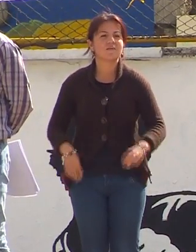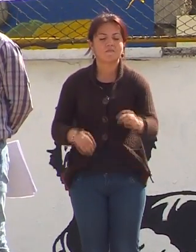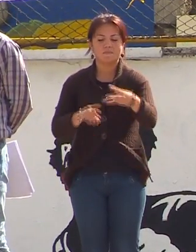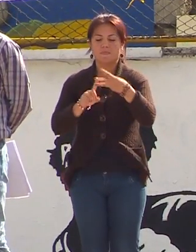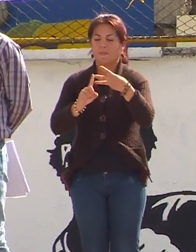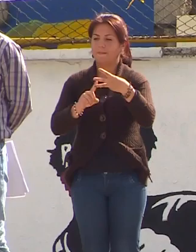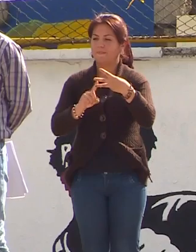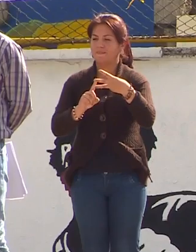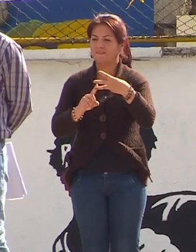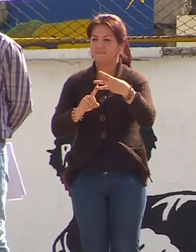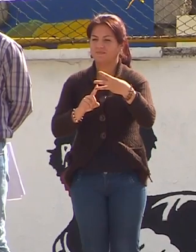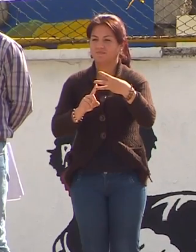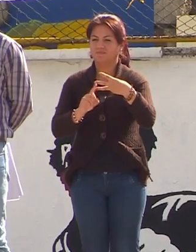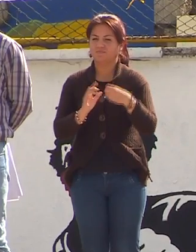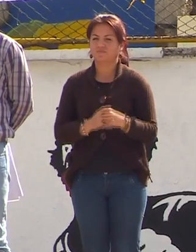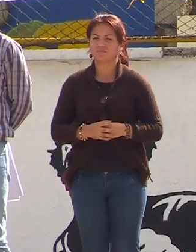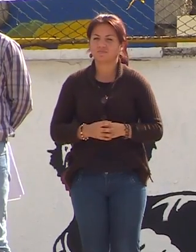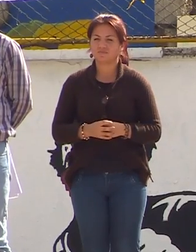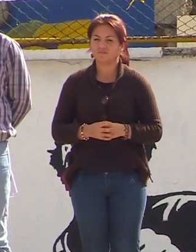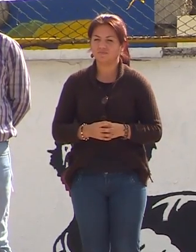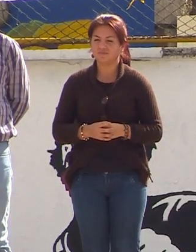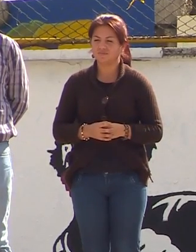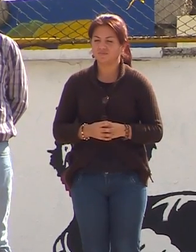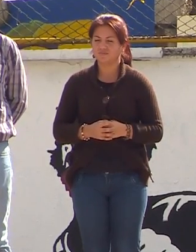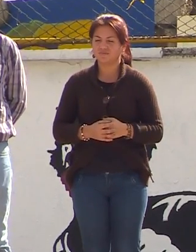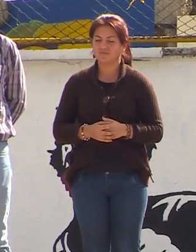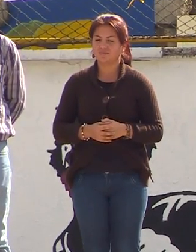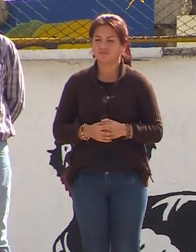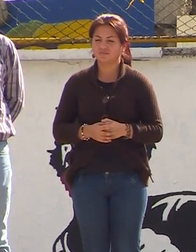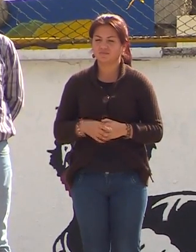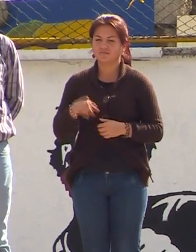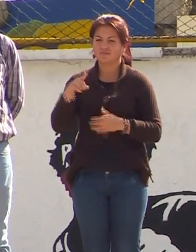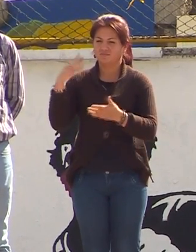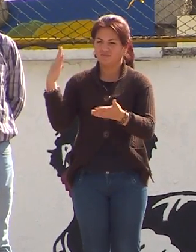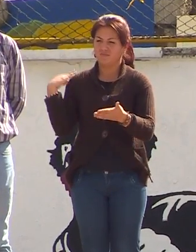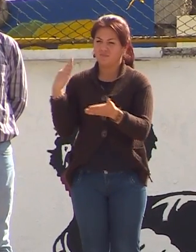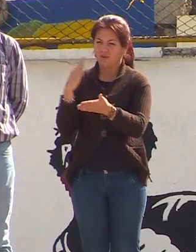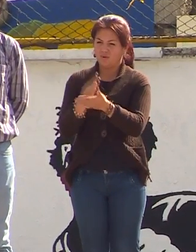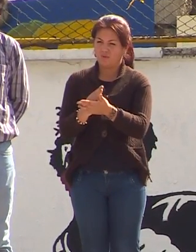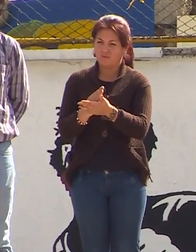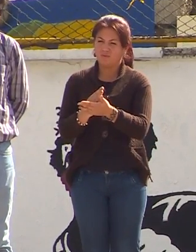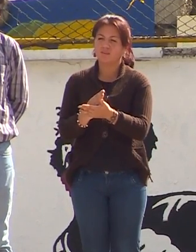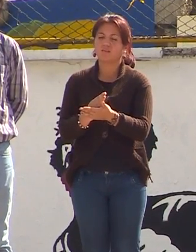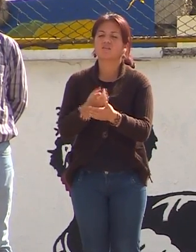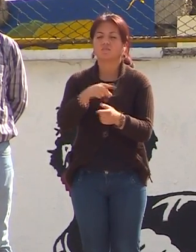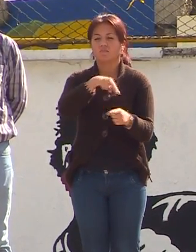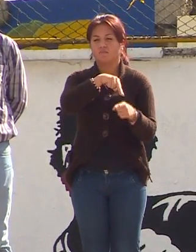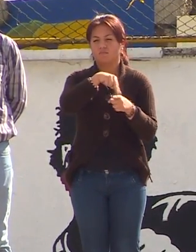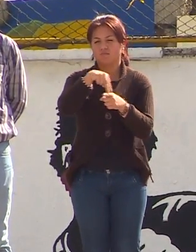Tercero, acervo bibliográfico y recursos educativos.